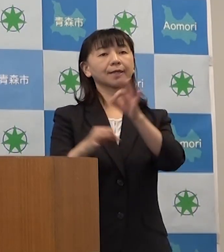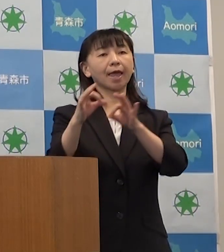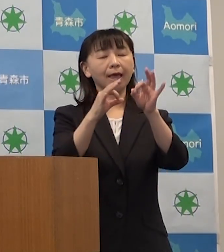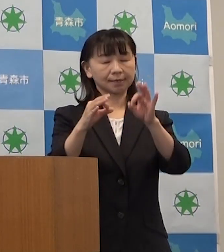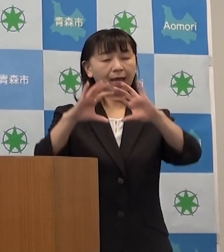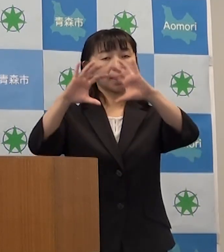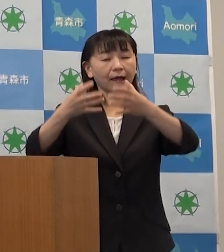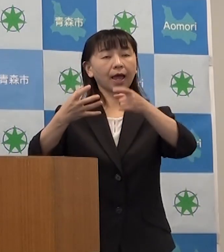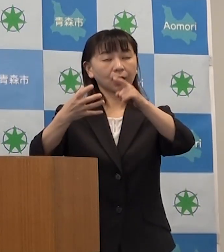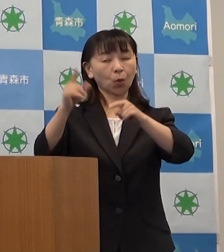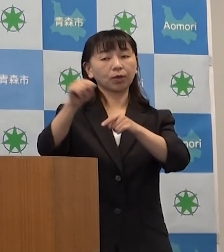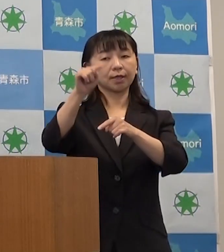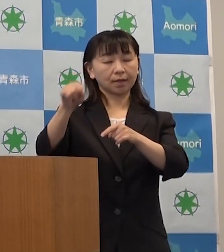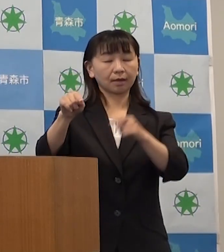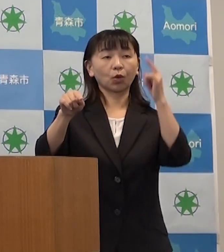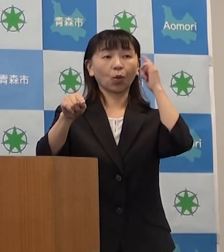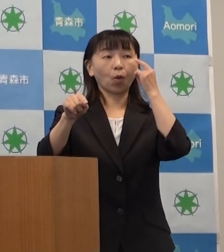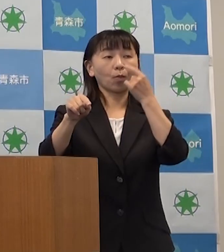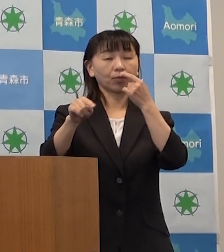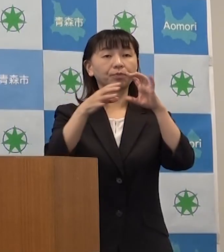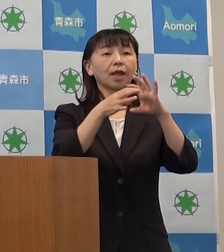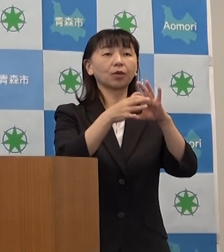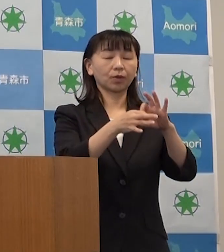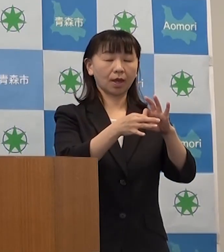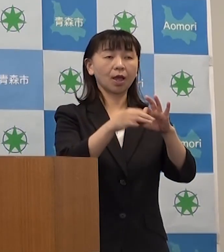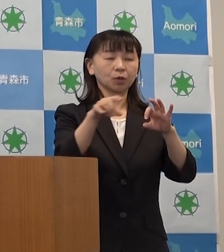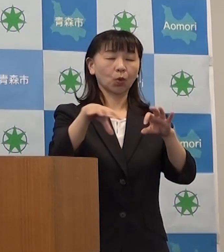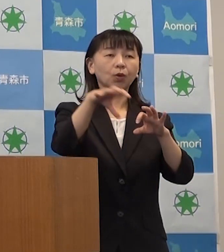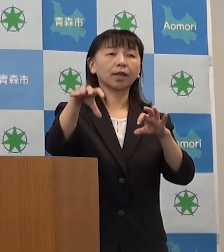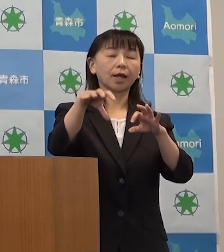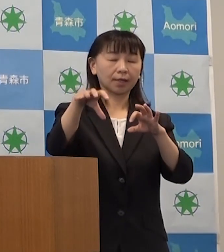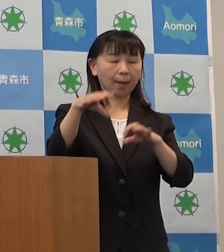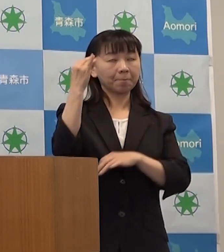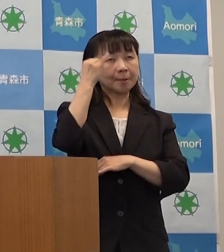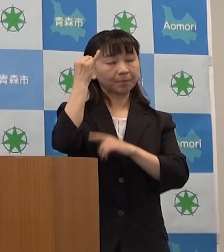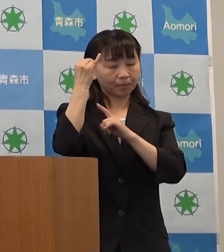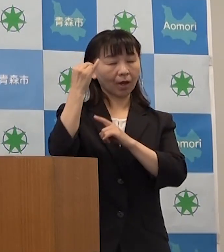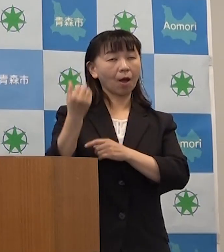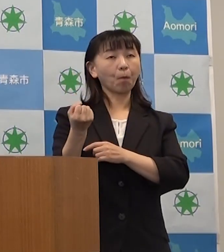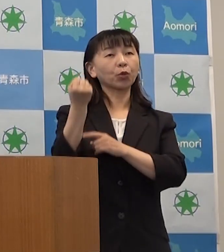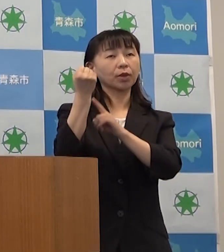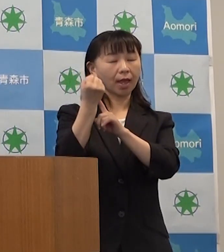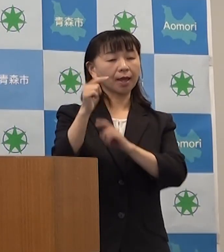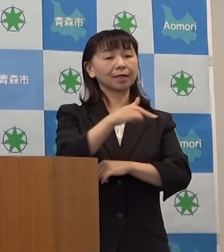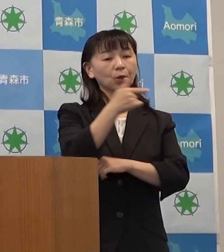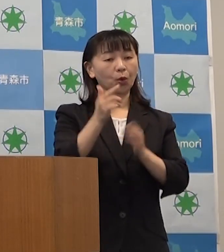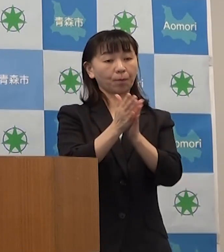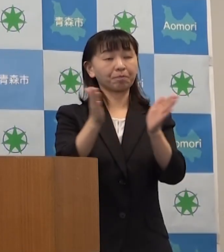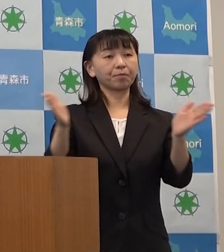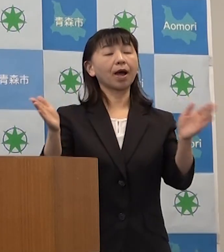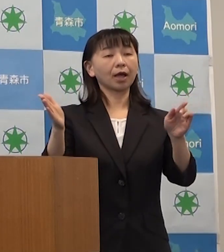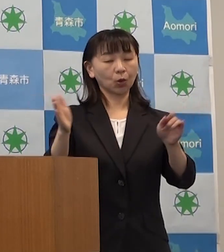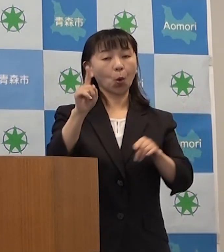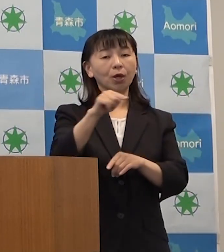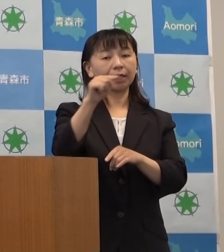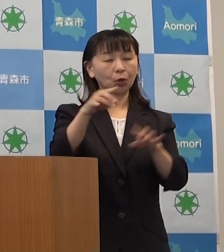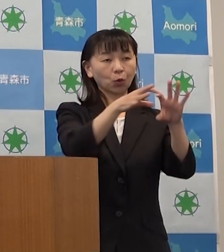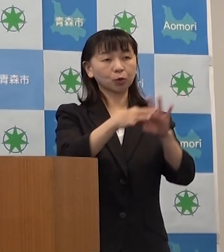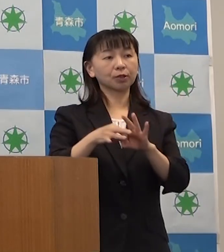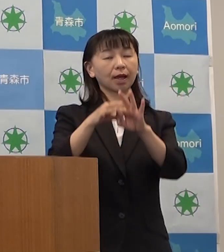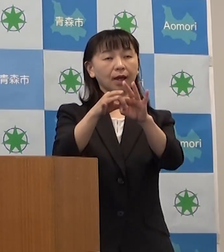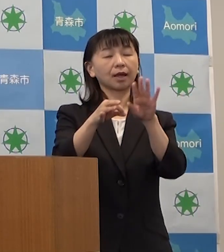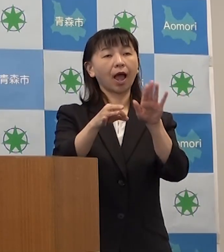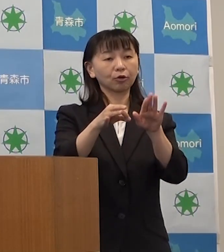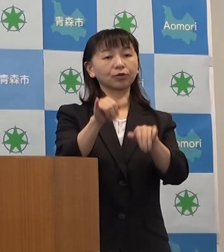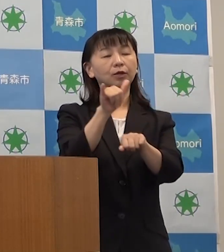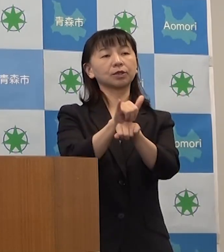なわけですから、そういうところからその多くの知見を持って、そして、 いろんな幅広い人脈を持っているようなそういう